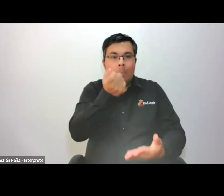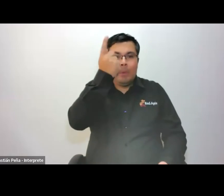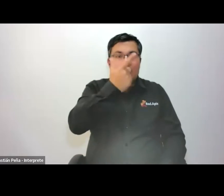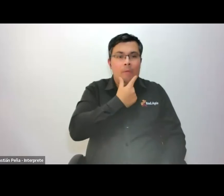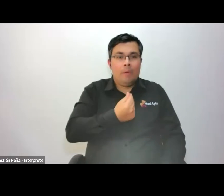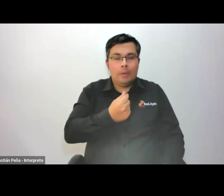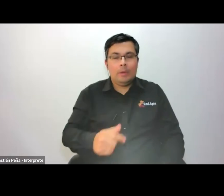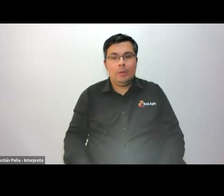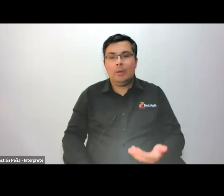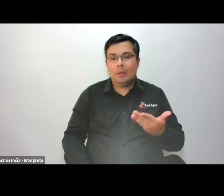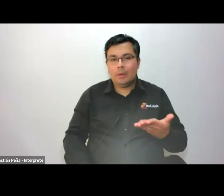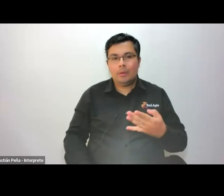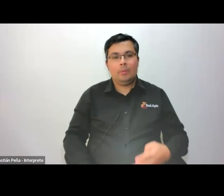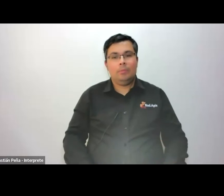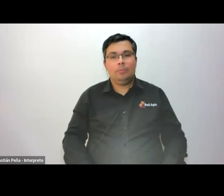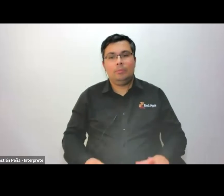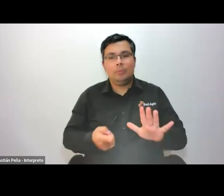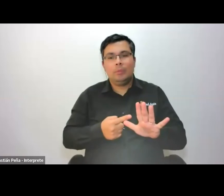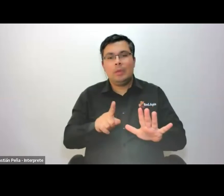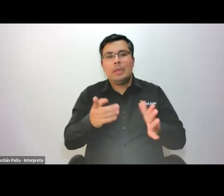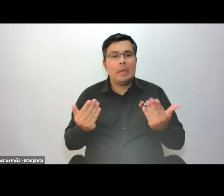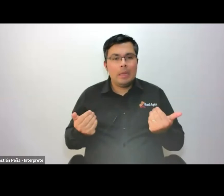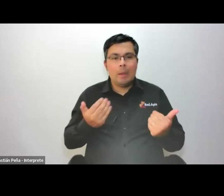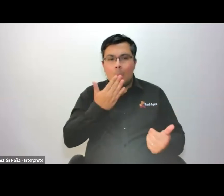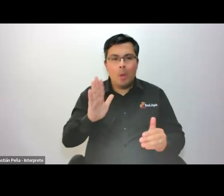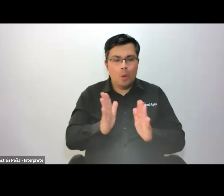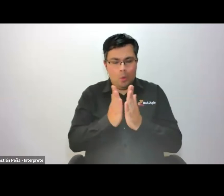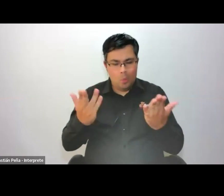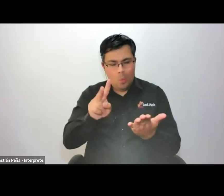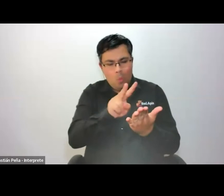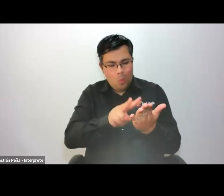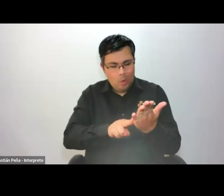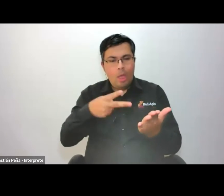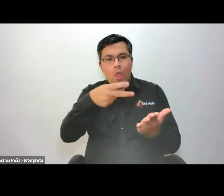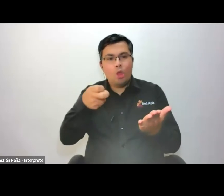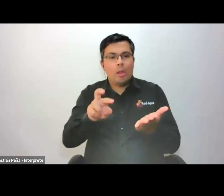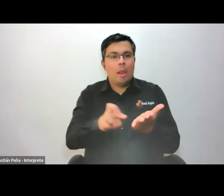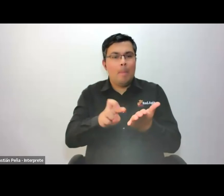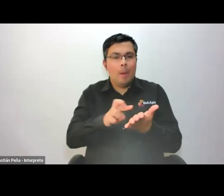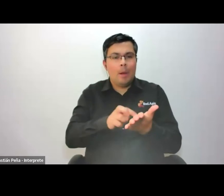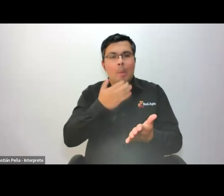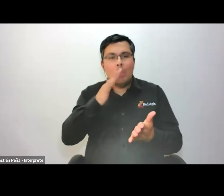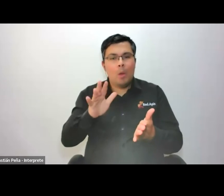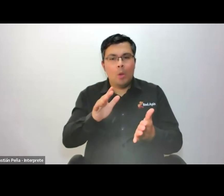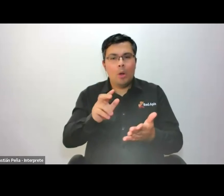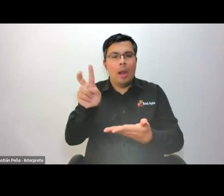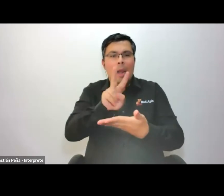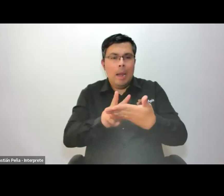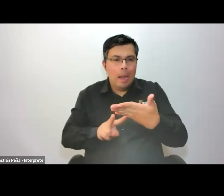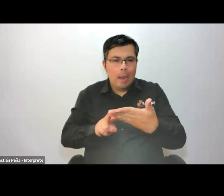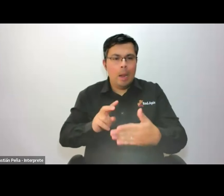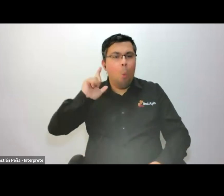un libro de 200 hojas, podamos leer un resumen o un audiolibro de 100 o un audiolibro